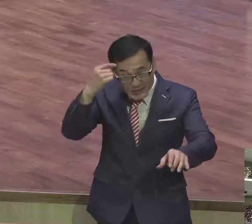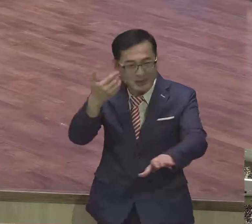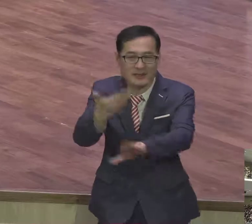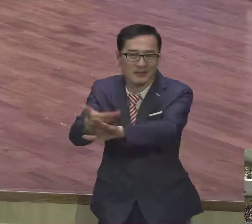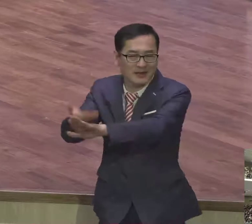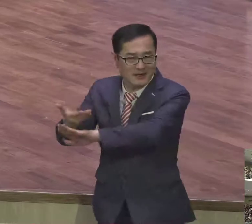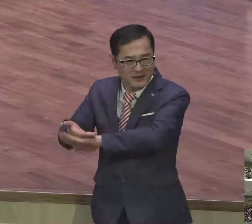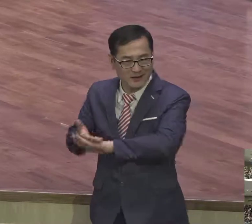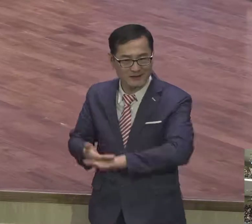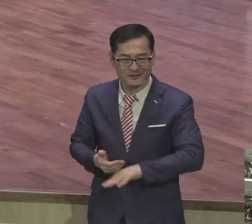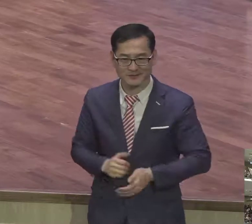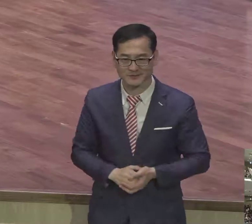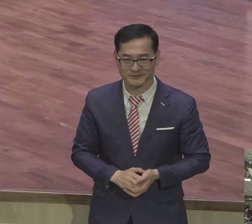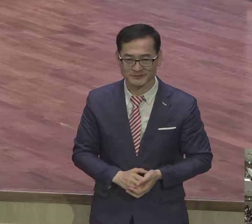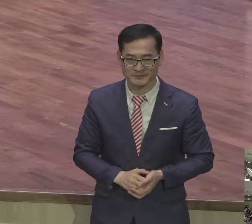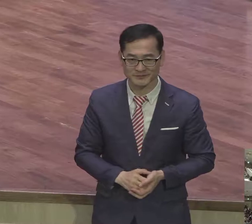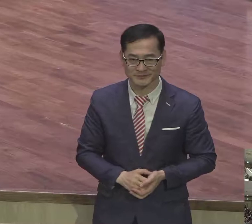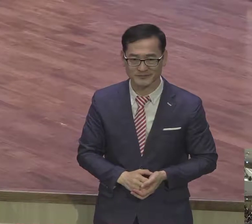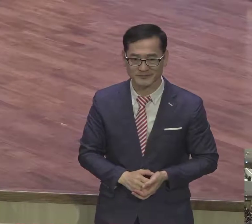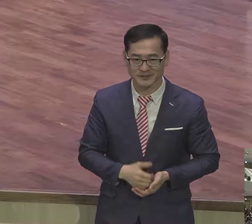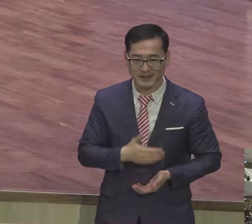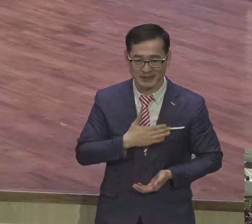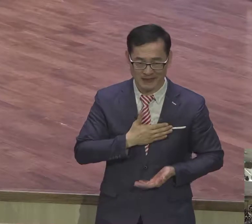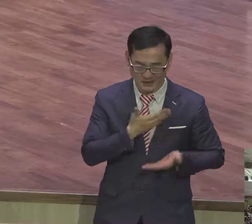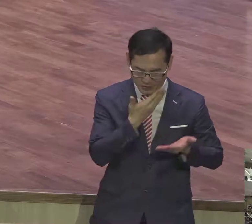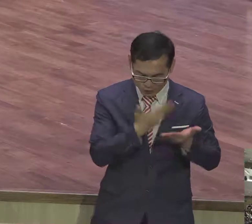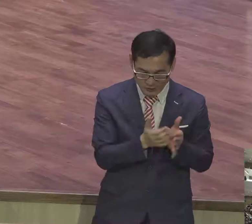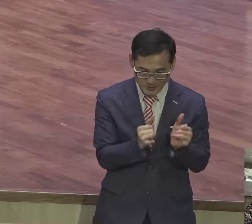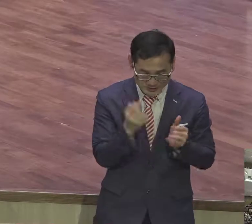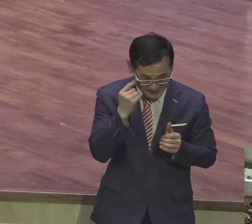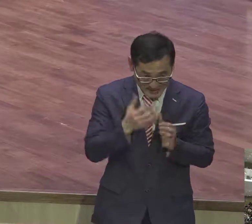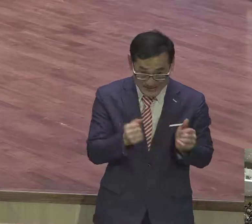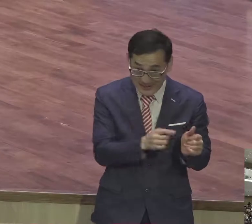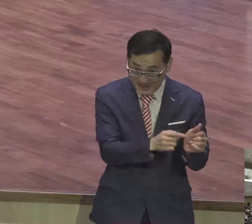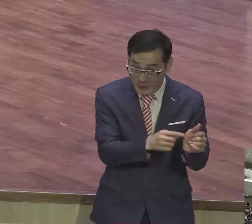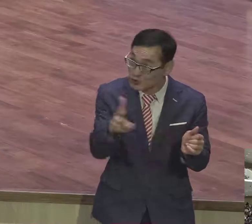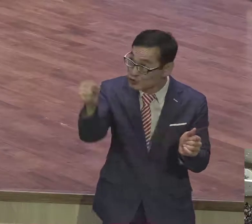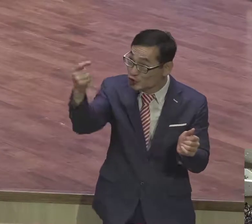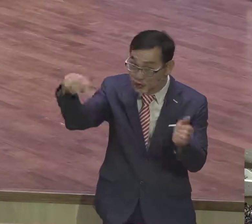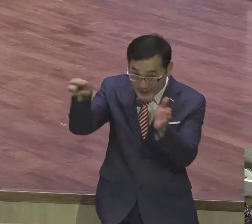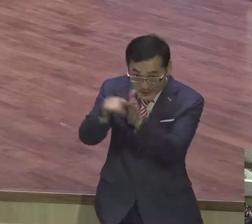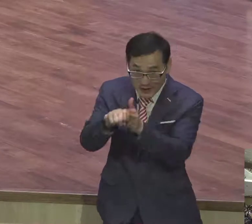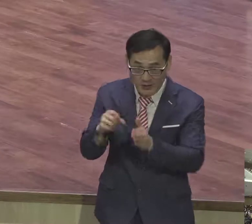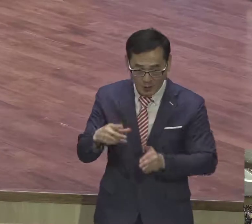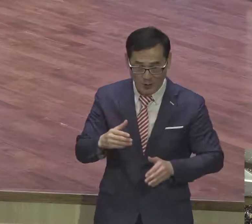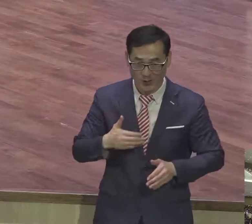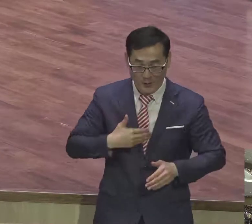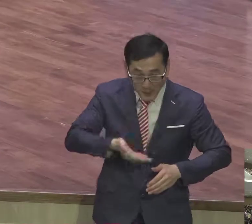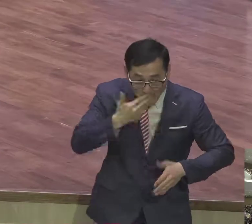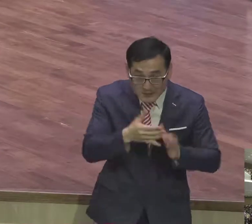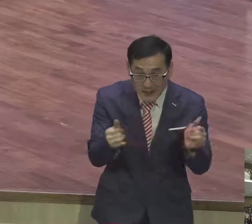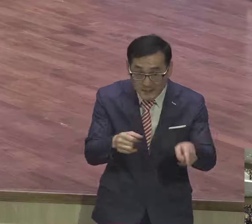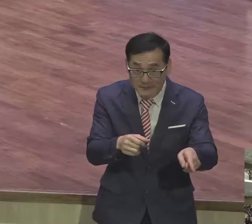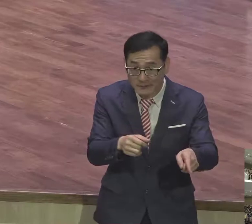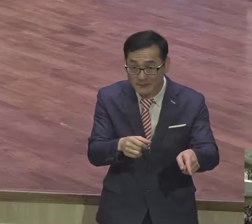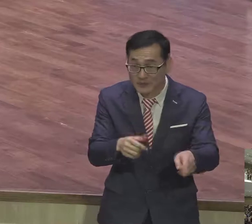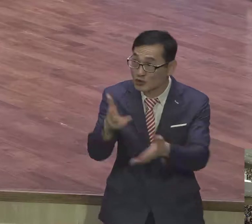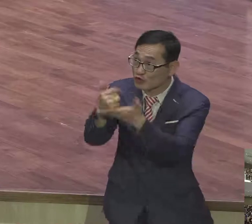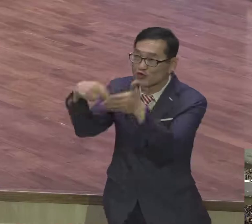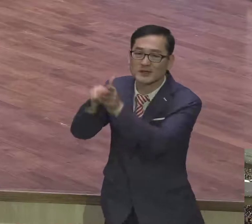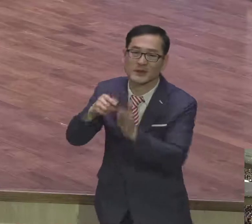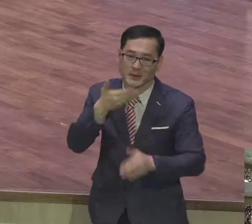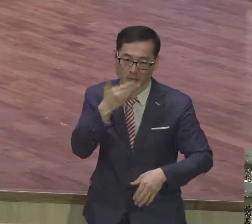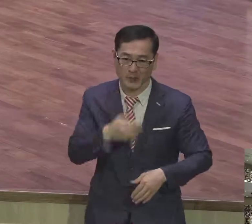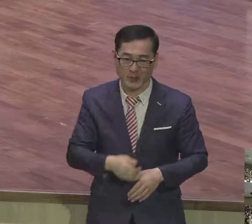나를 중히 여기는 자도 주를 위하여 중히 여기고 먹는 자도 주를 위하여 먹으니 이는 하나님께 감사하며 먹지